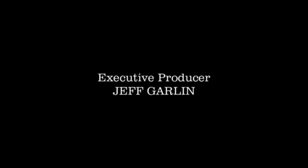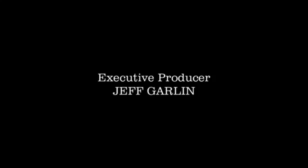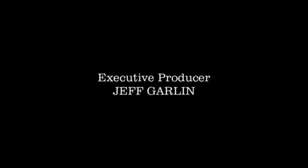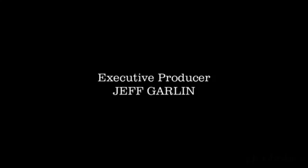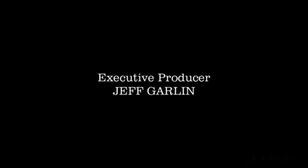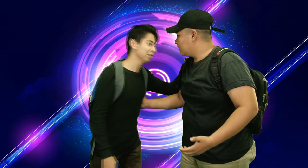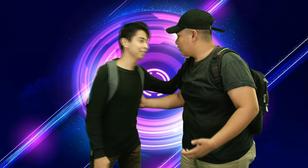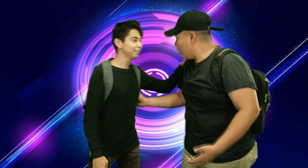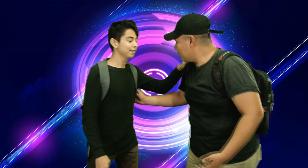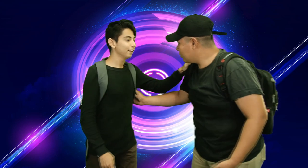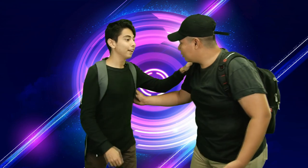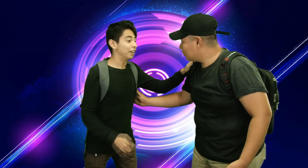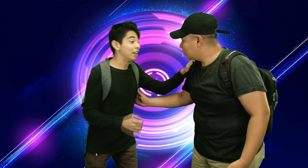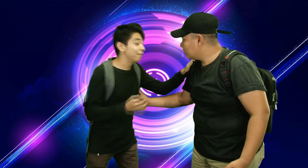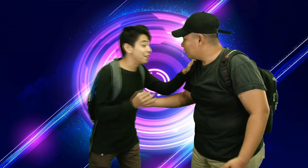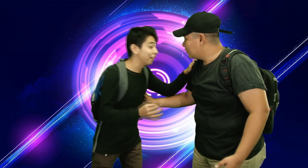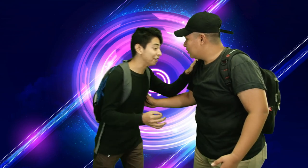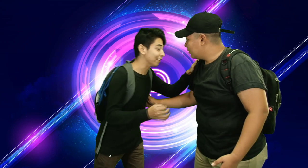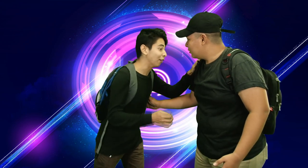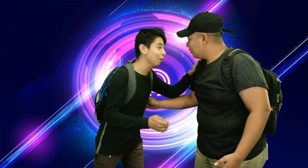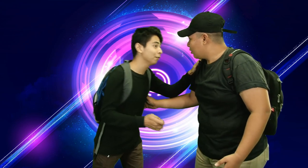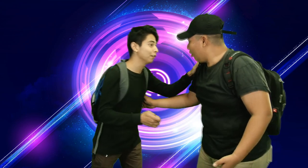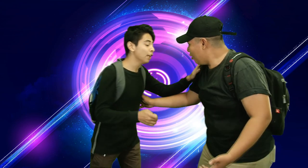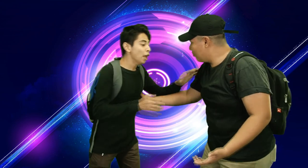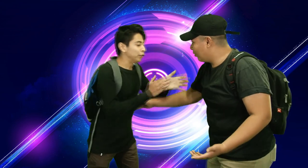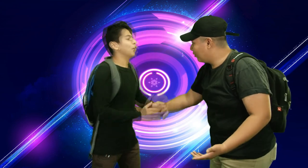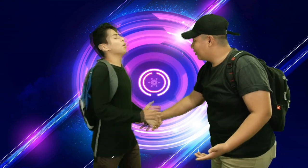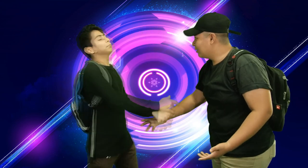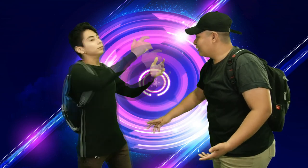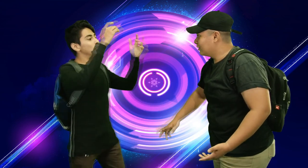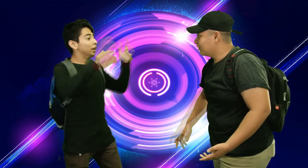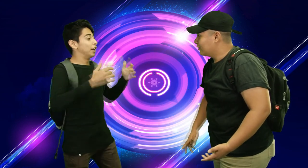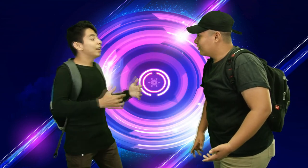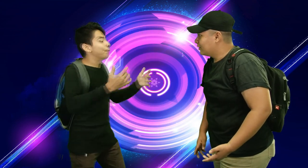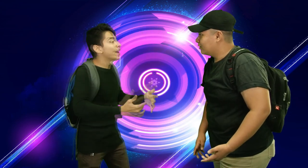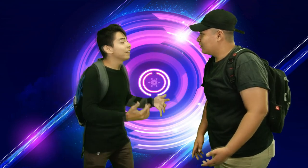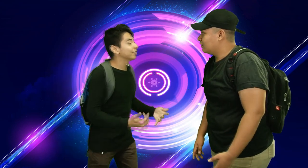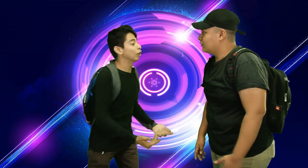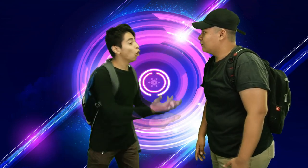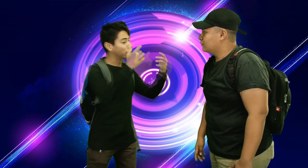como lo es la fea del salón